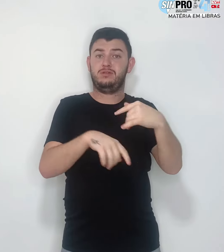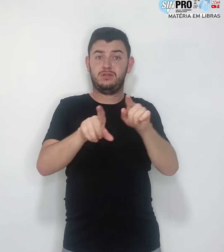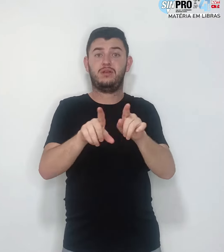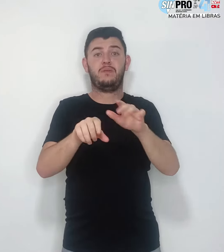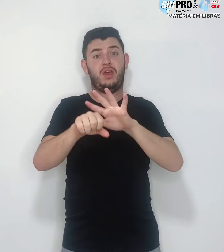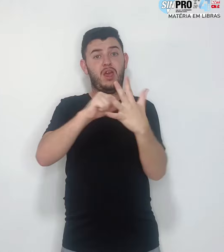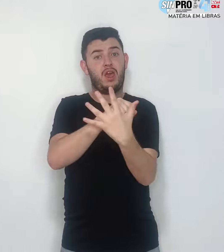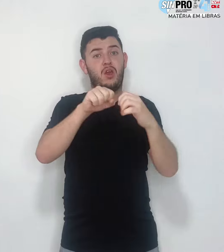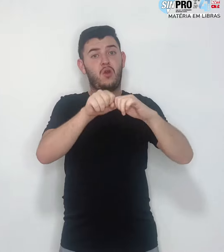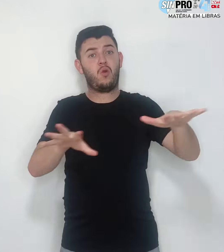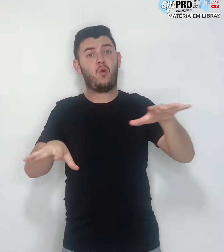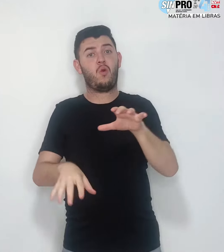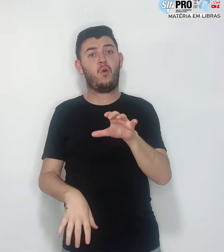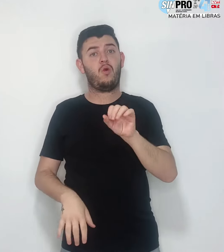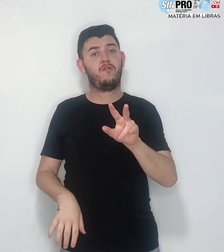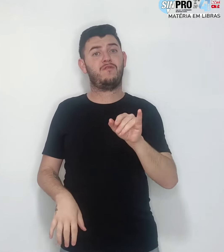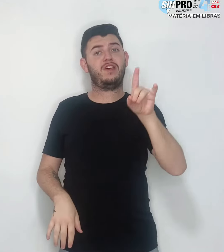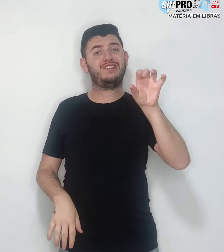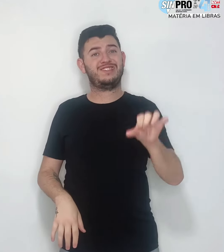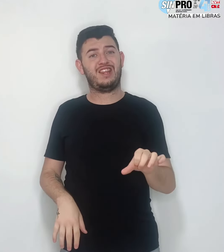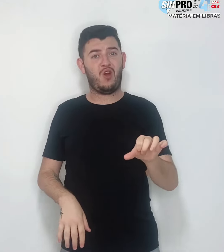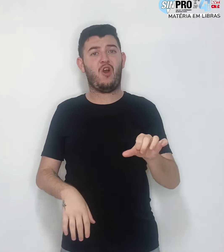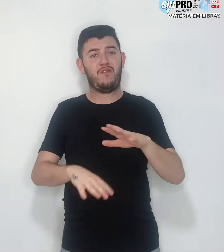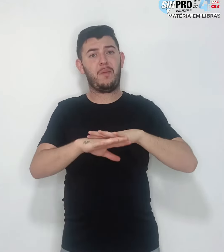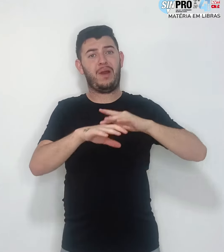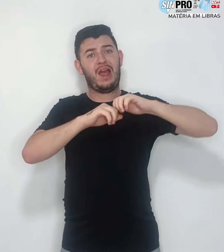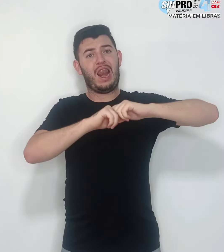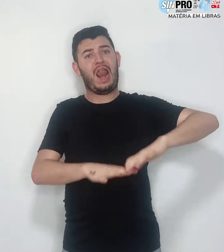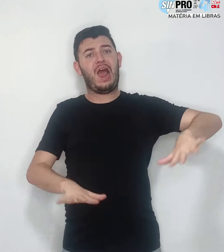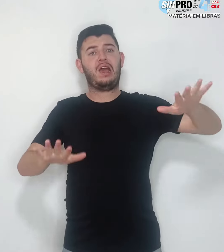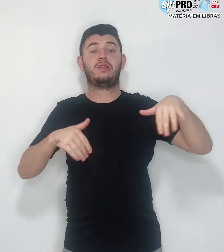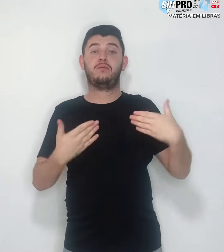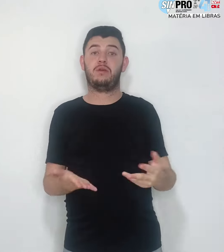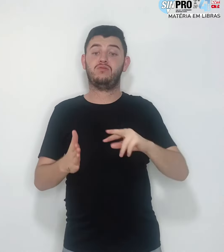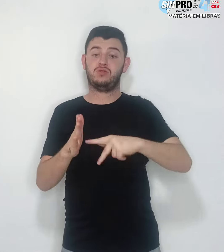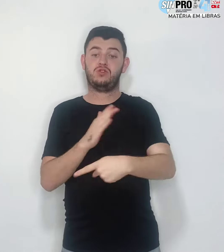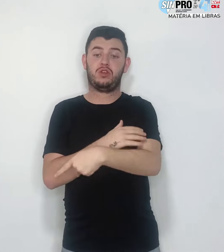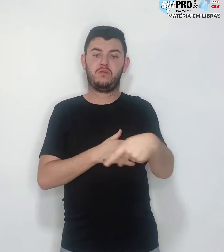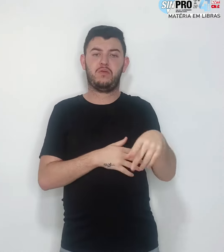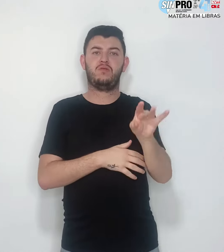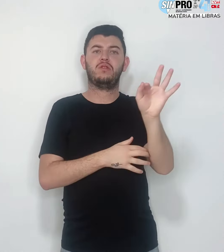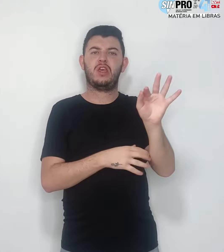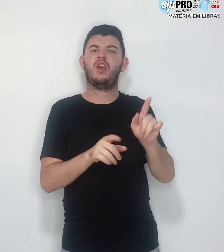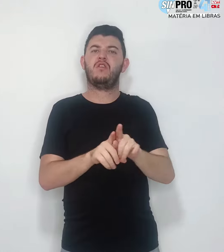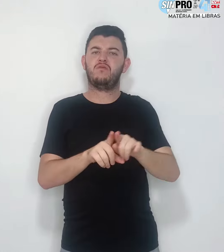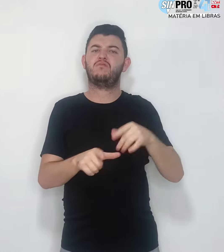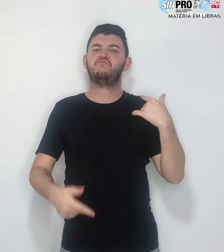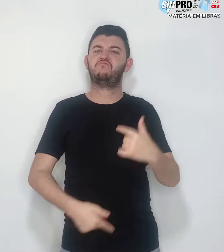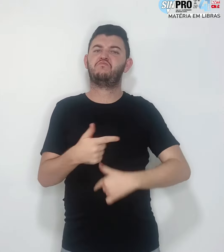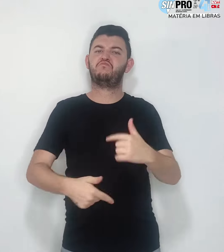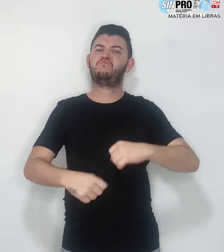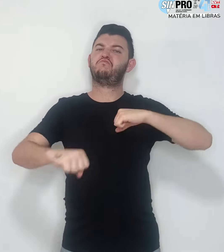forte e encampou temas essenciais para a valorização da educação pública e de seus